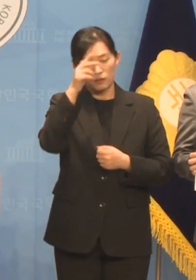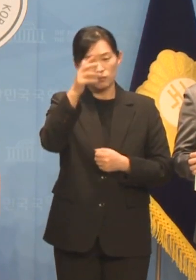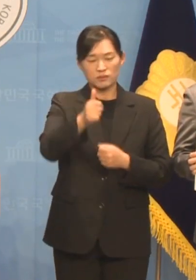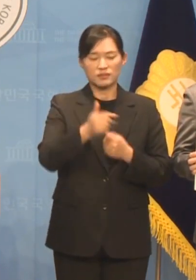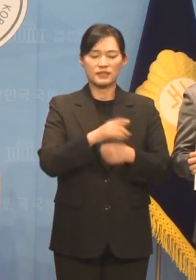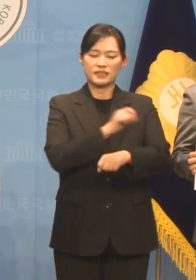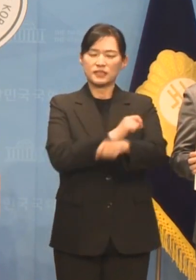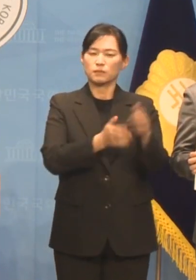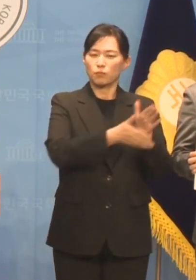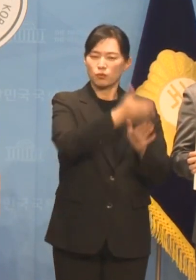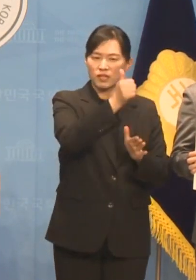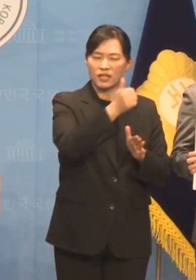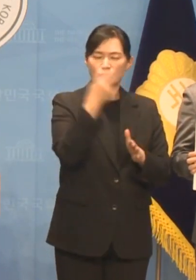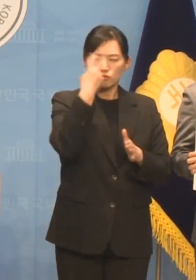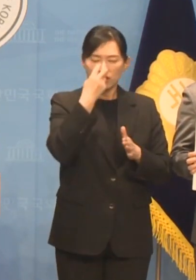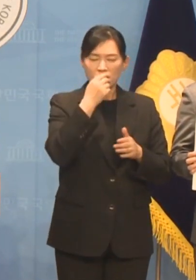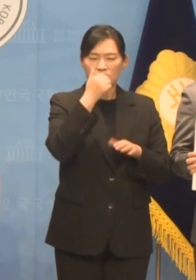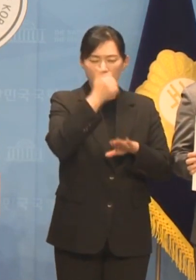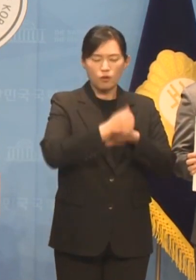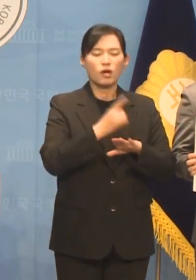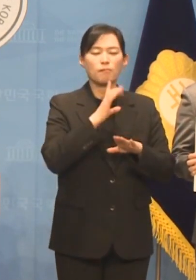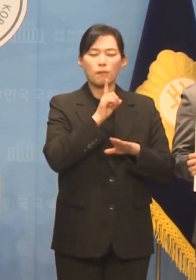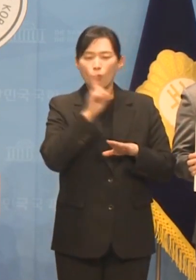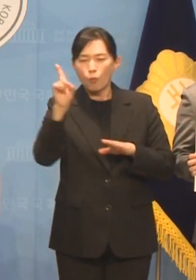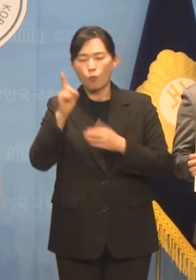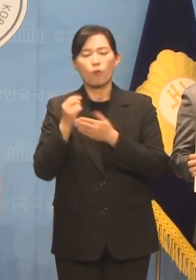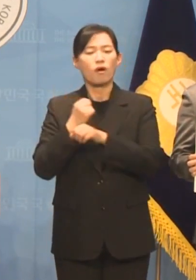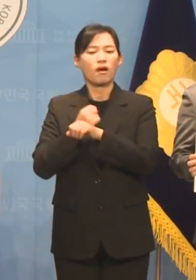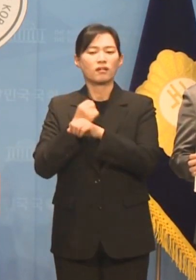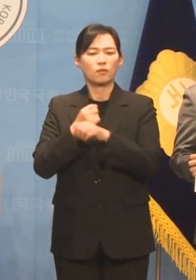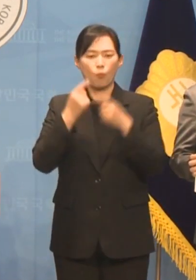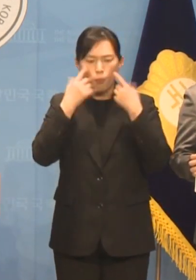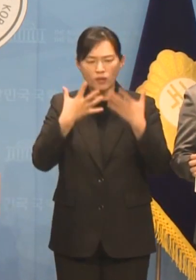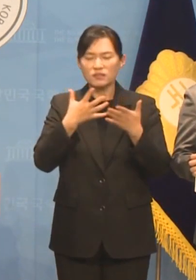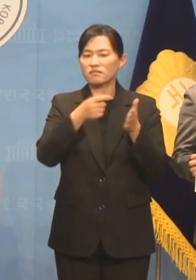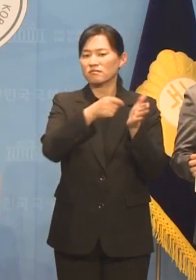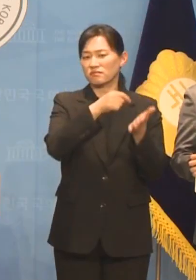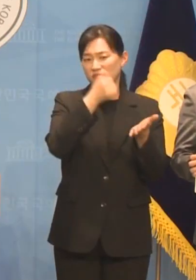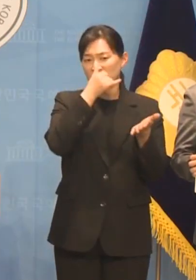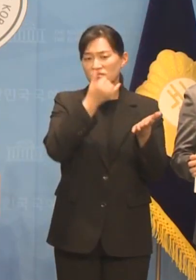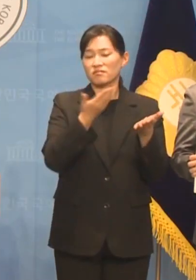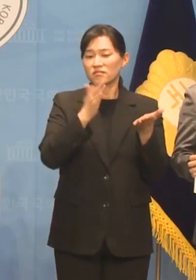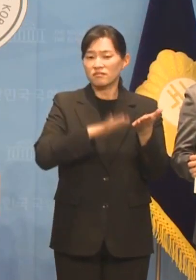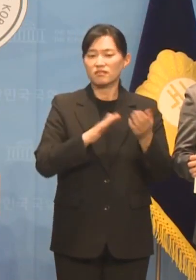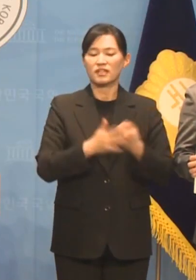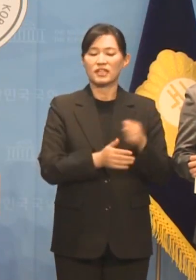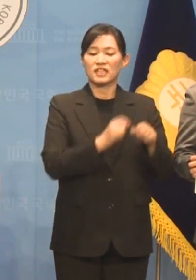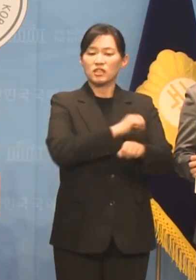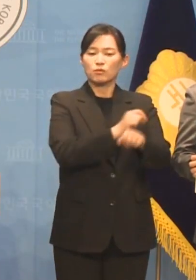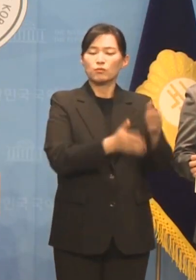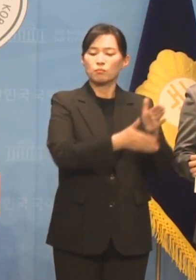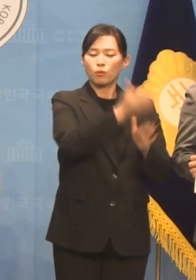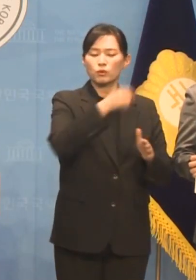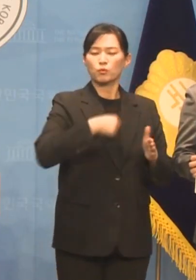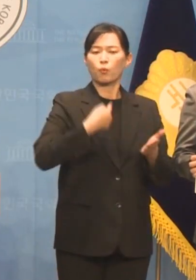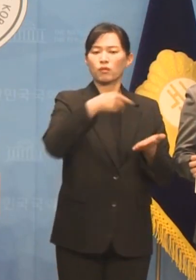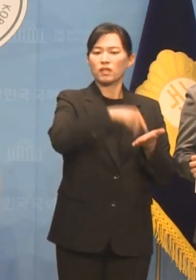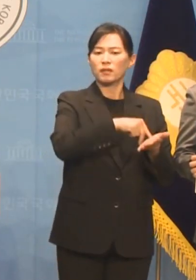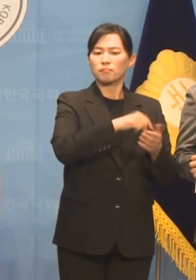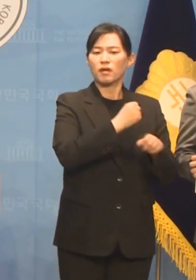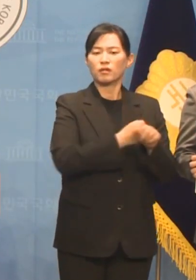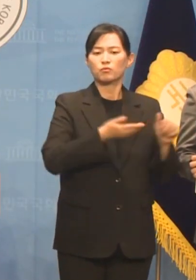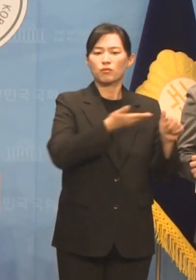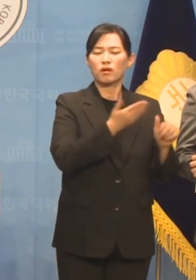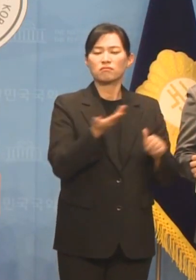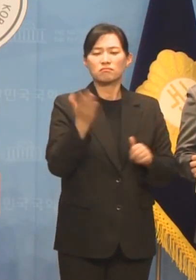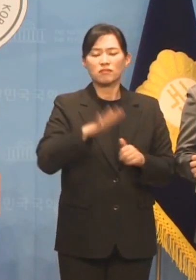검찰총장은 특수본의 수사 결과만 보고받도록 분명히 규정되어 있다. 특수본의 독립성을 보장해야 할